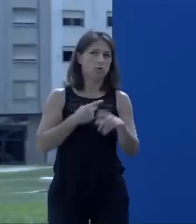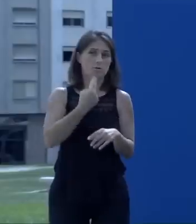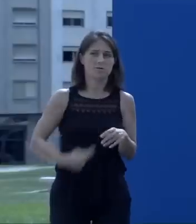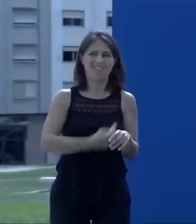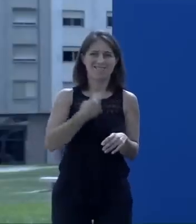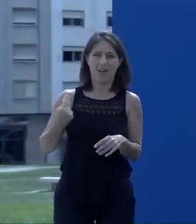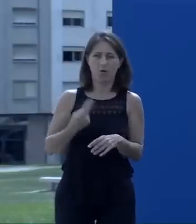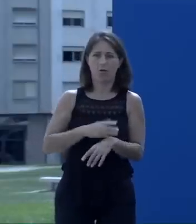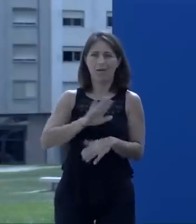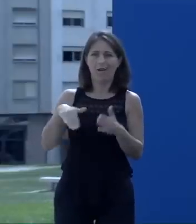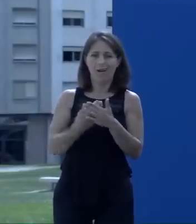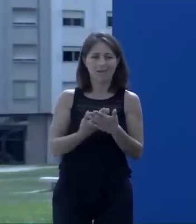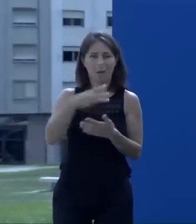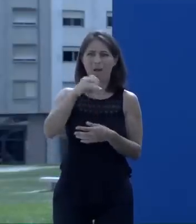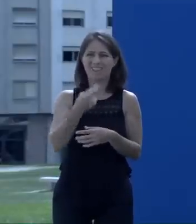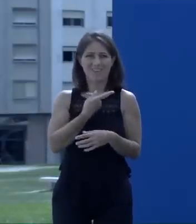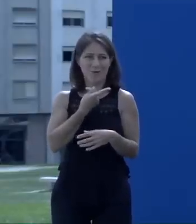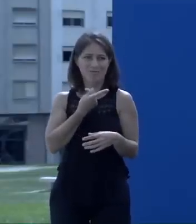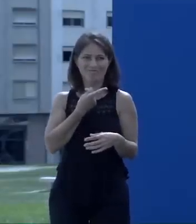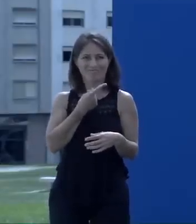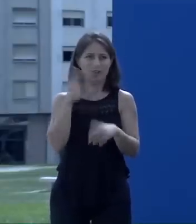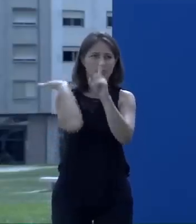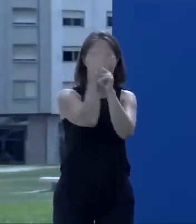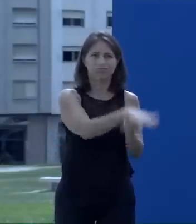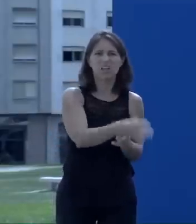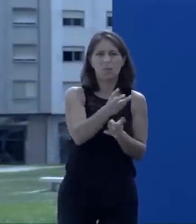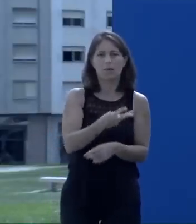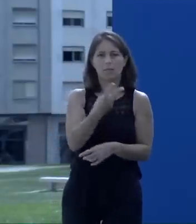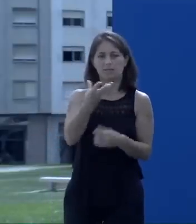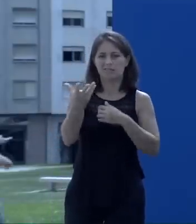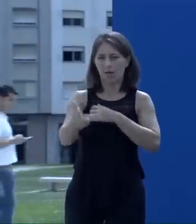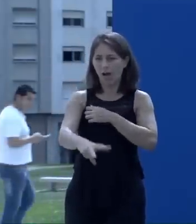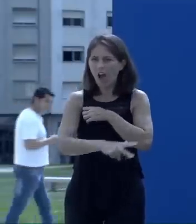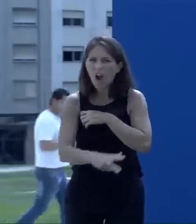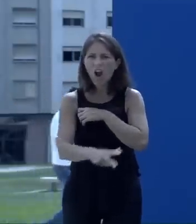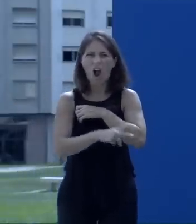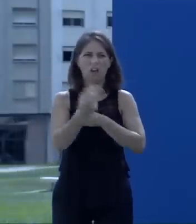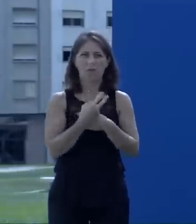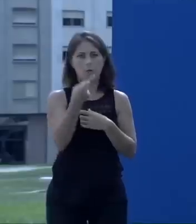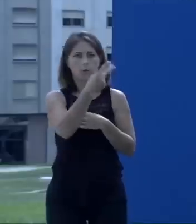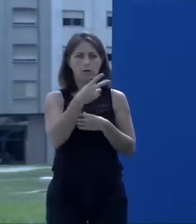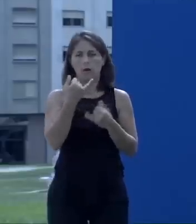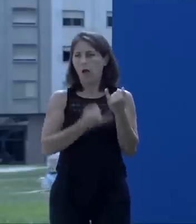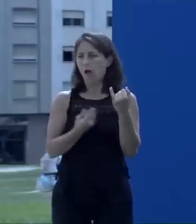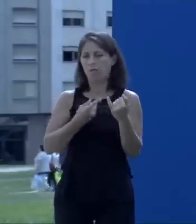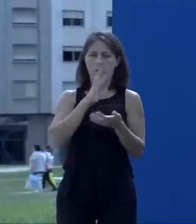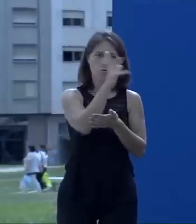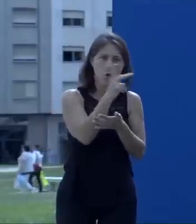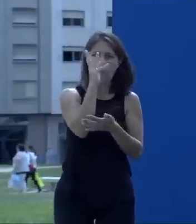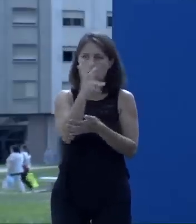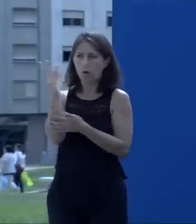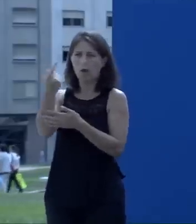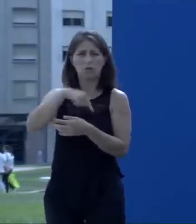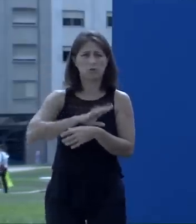Santiago hasta que chegou Martiño Noriega, con 3 alcaldes diferentes, todos imputados por corrupción, e veña roubar. Somos o país máis